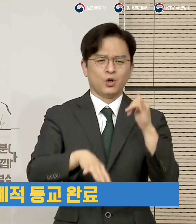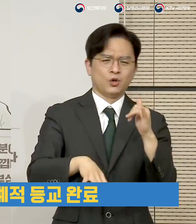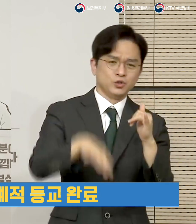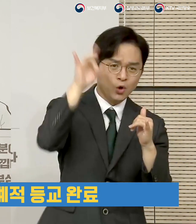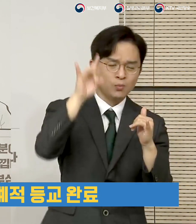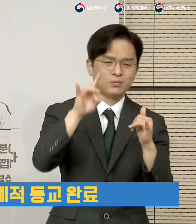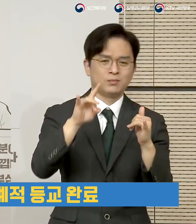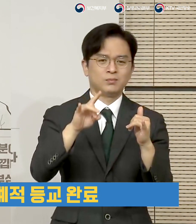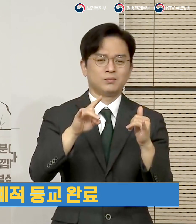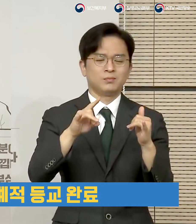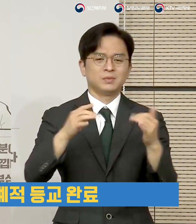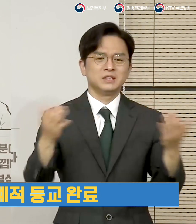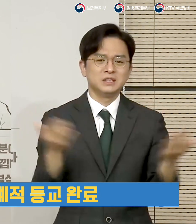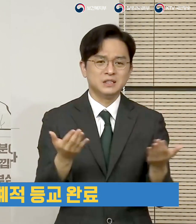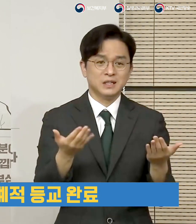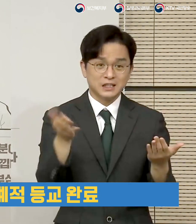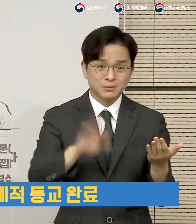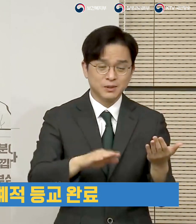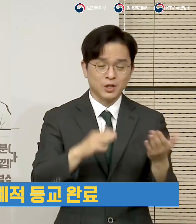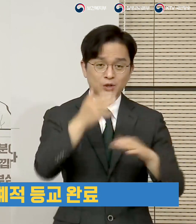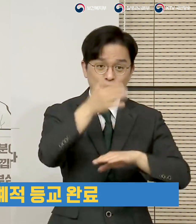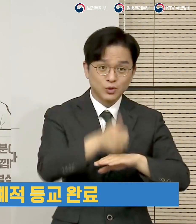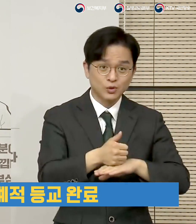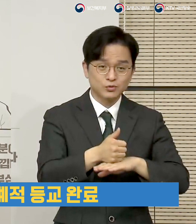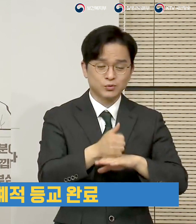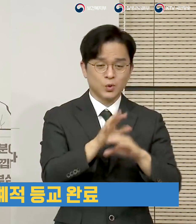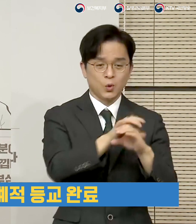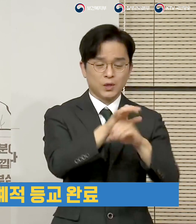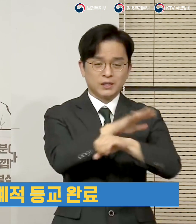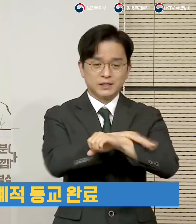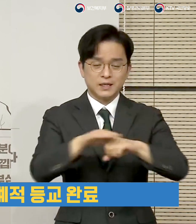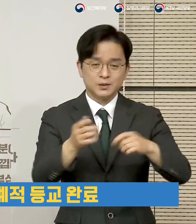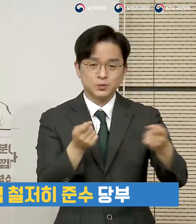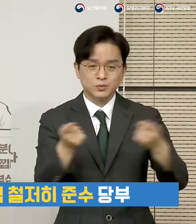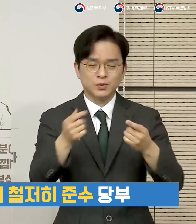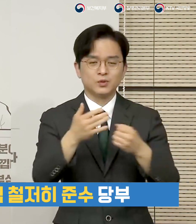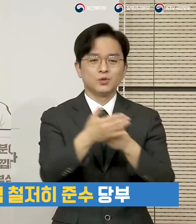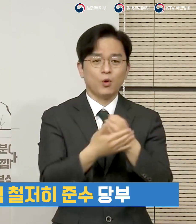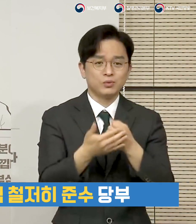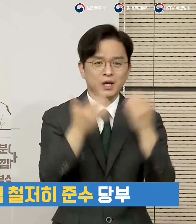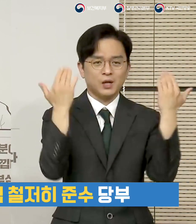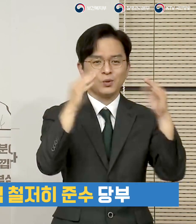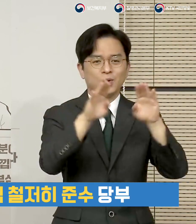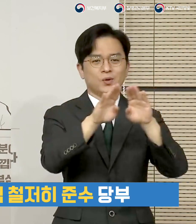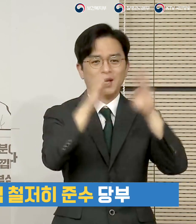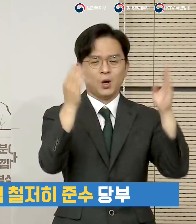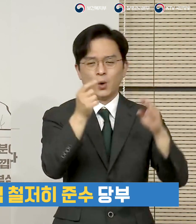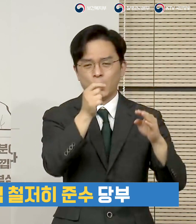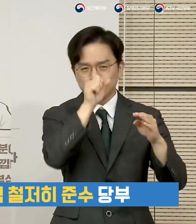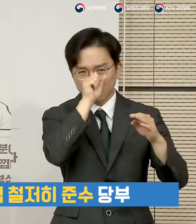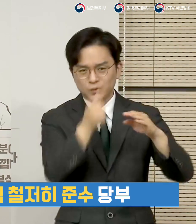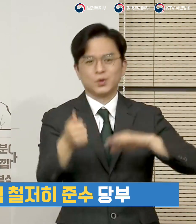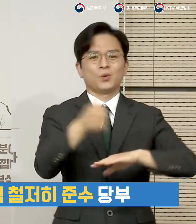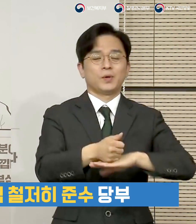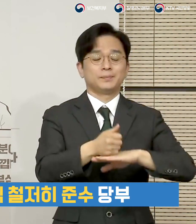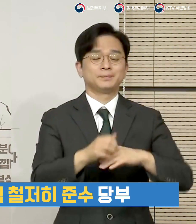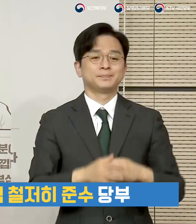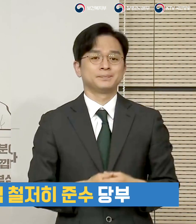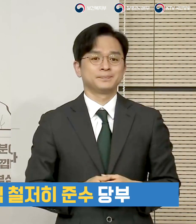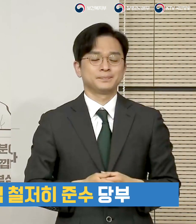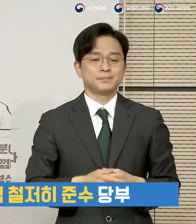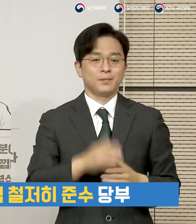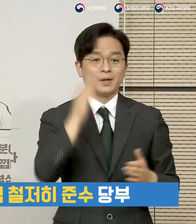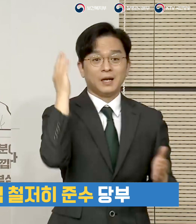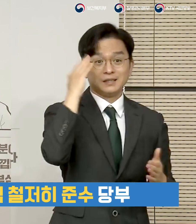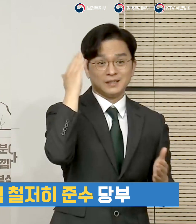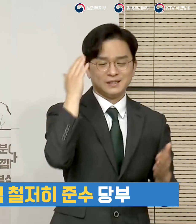우리 모두의 노력으로 어렵게 달성한 의미 있는 성과일 것입니다. 우리 아이들이 계속 학교에서